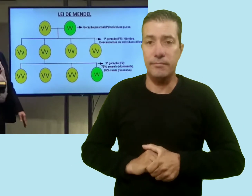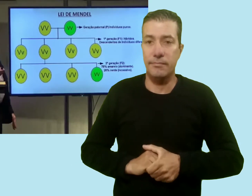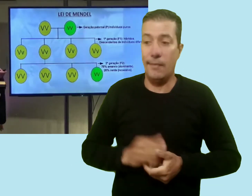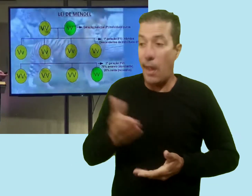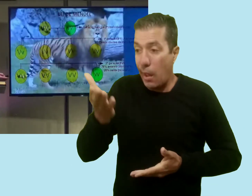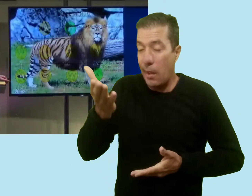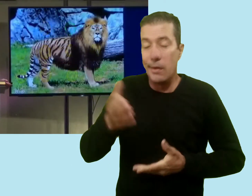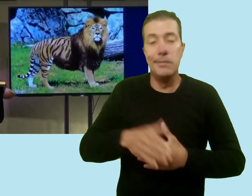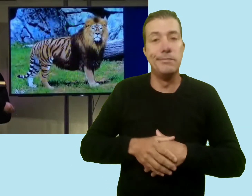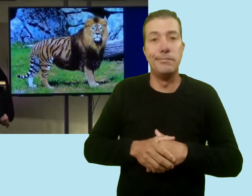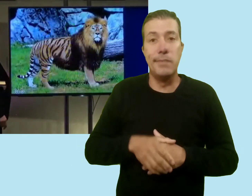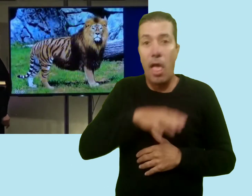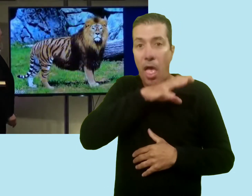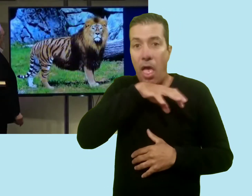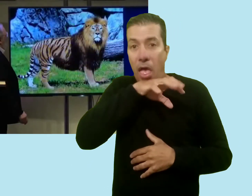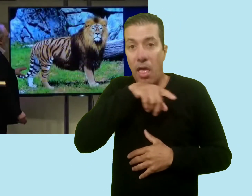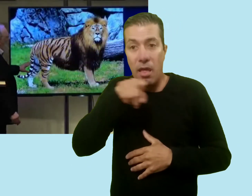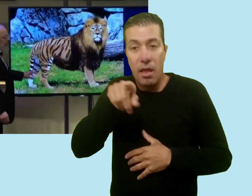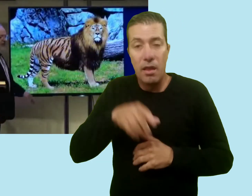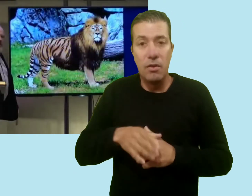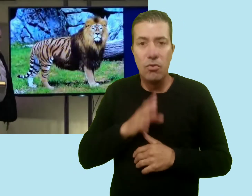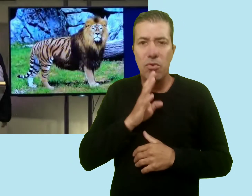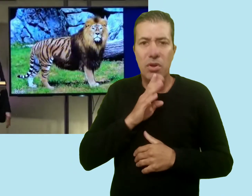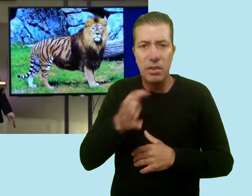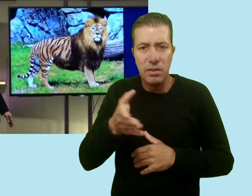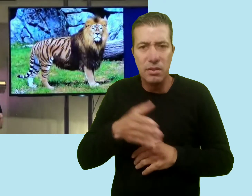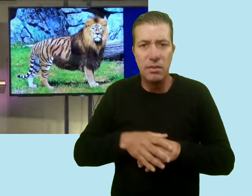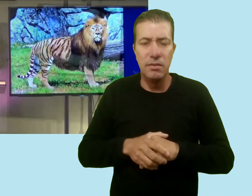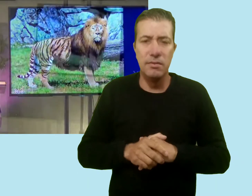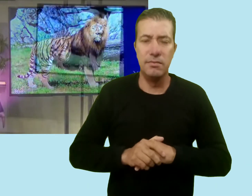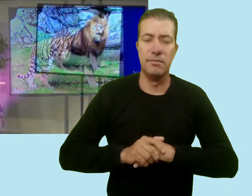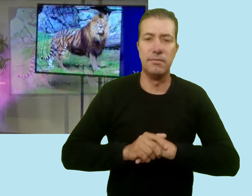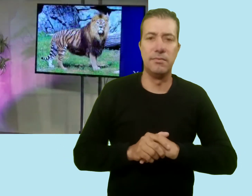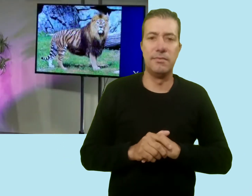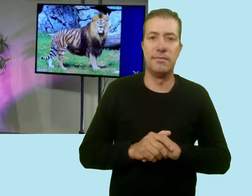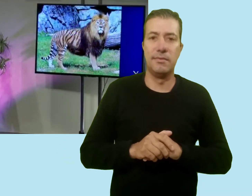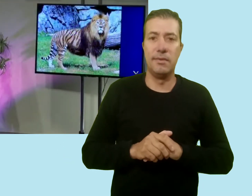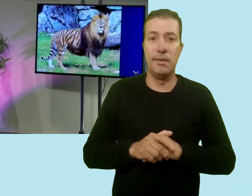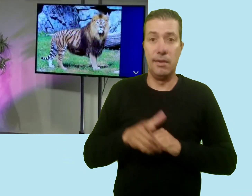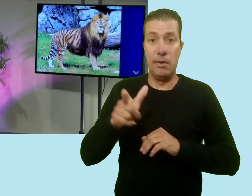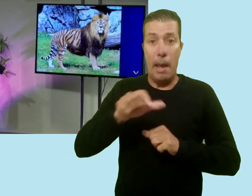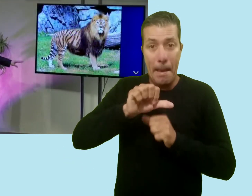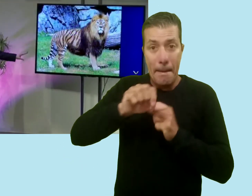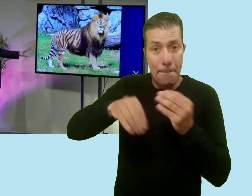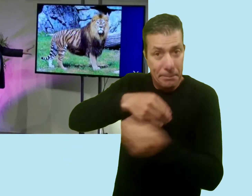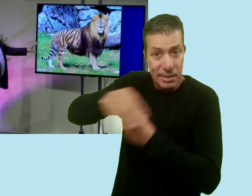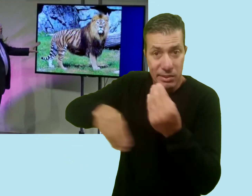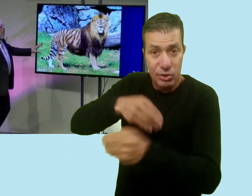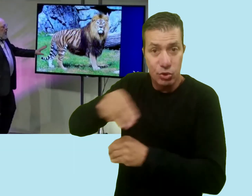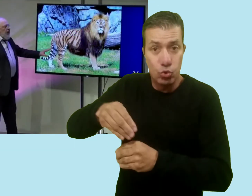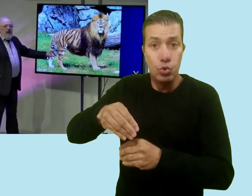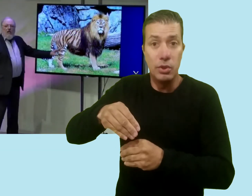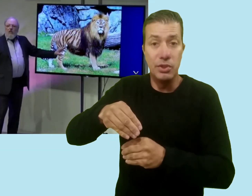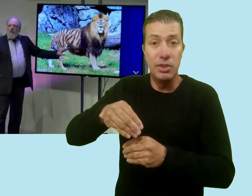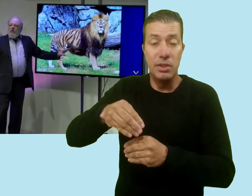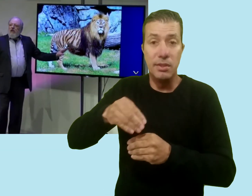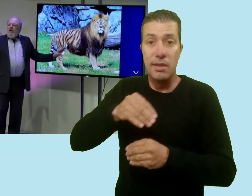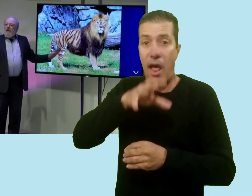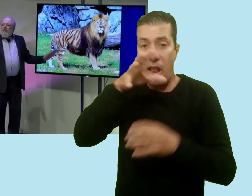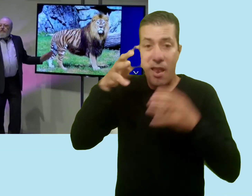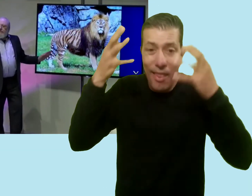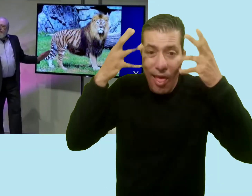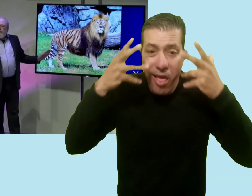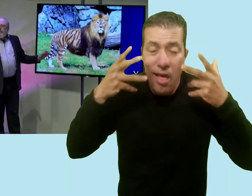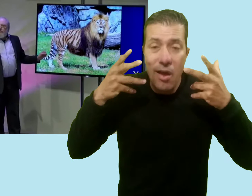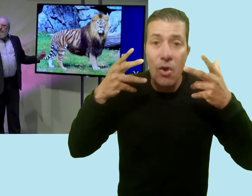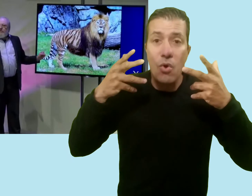Você conhece esse bicho aqui? Isso aqui é uma mistura de leão com